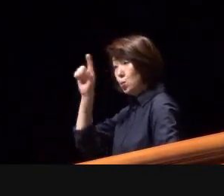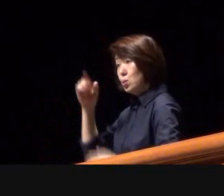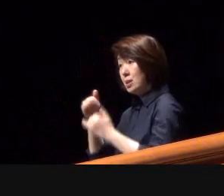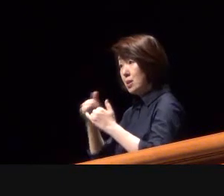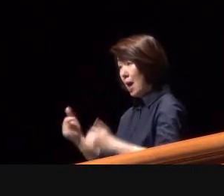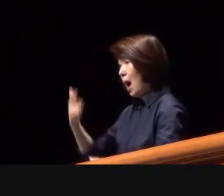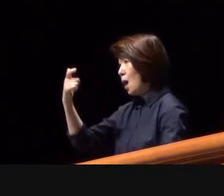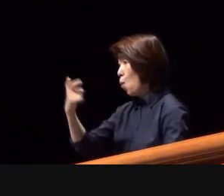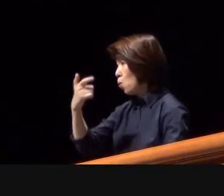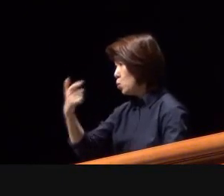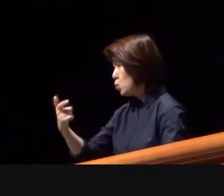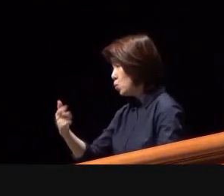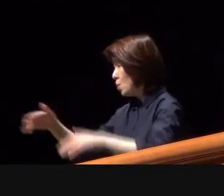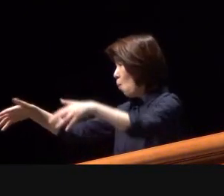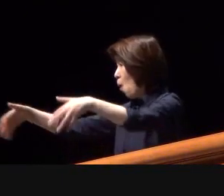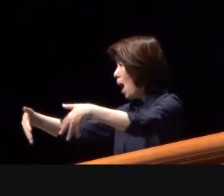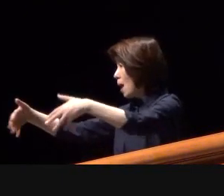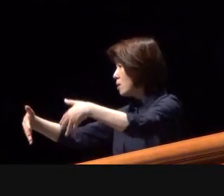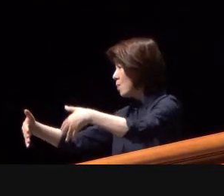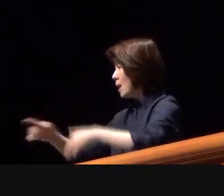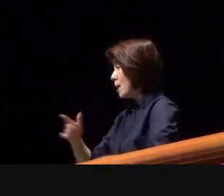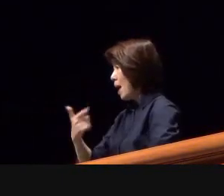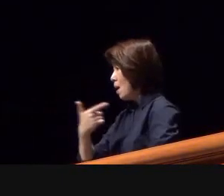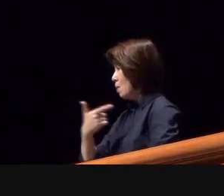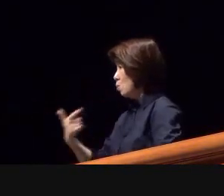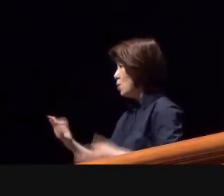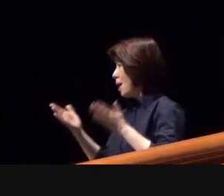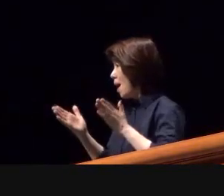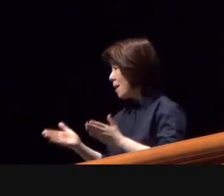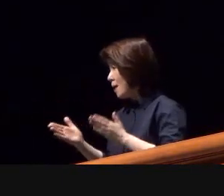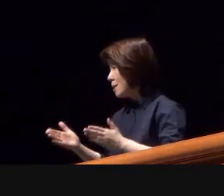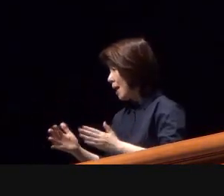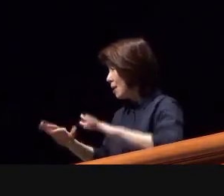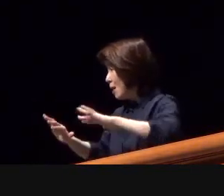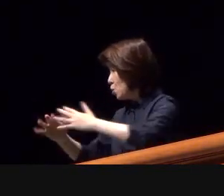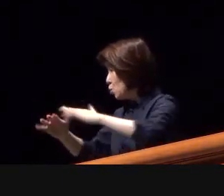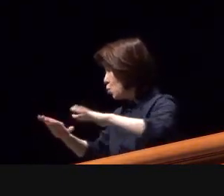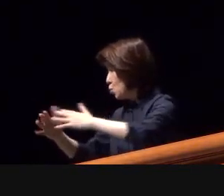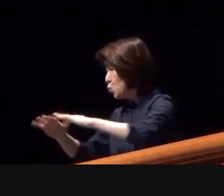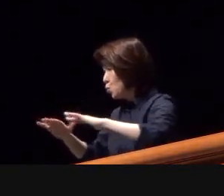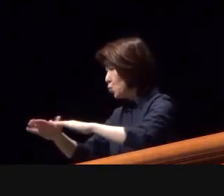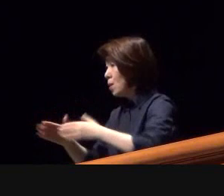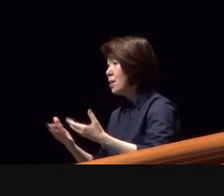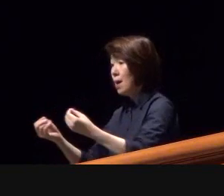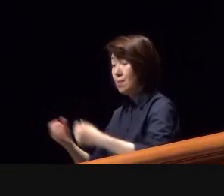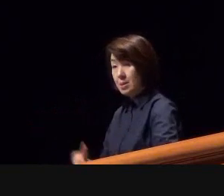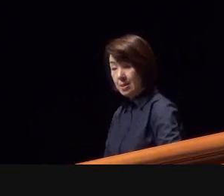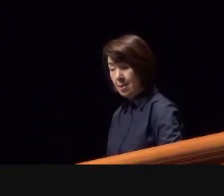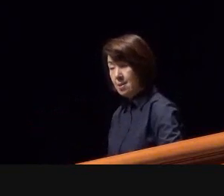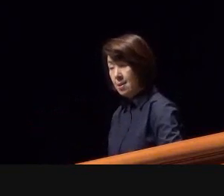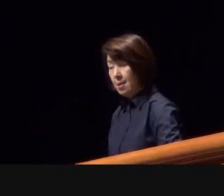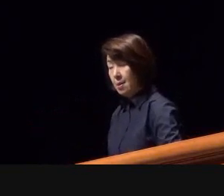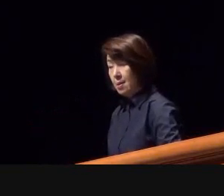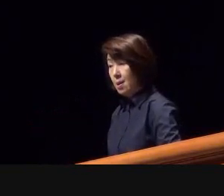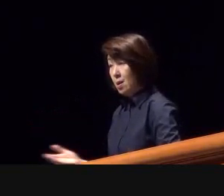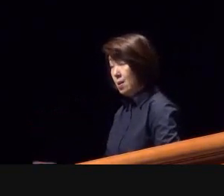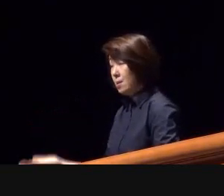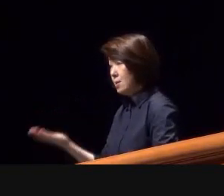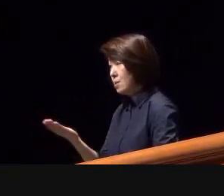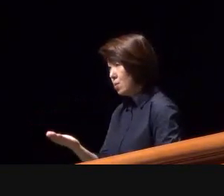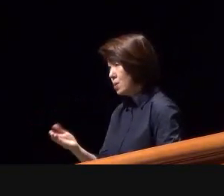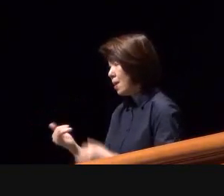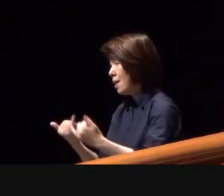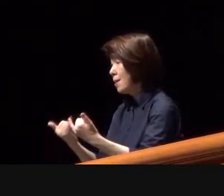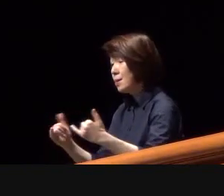と60人も集めて6日間にわたって集中点検会合をやりました。そしてですね、